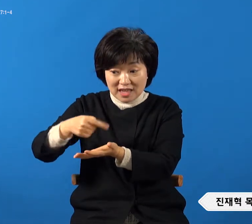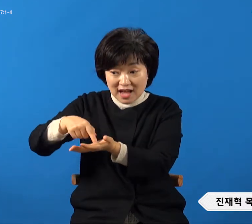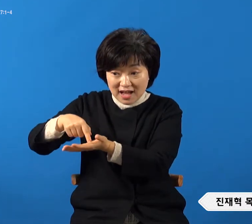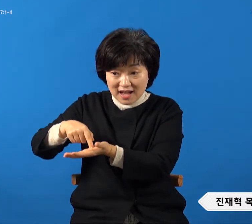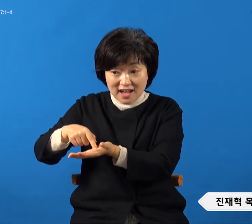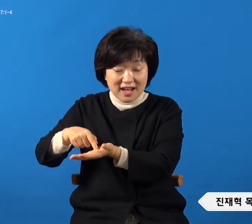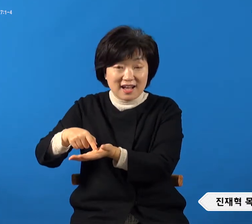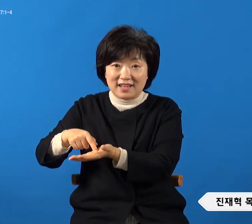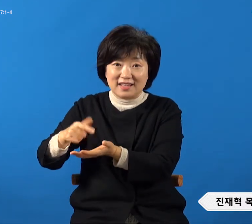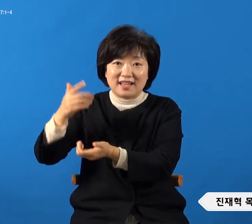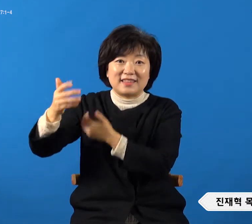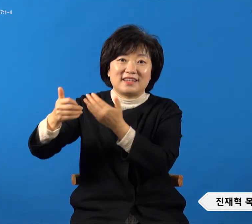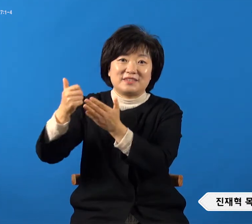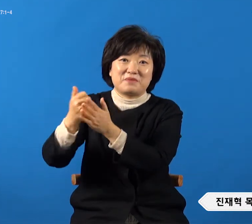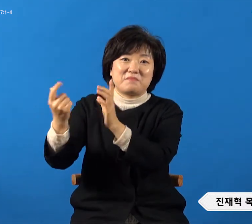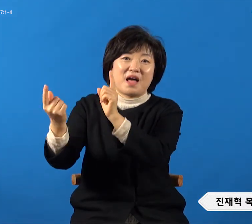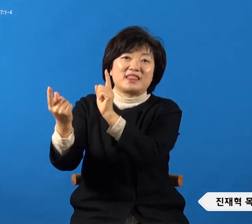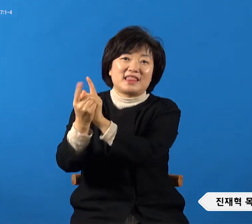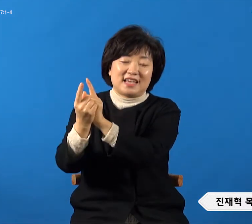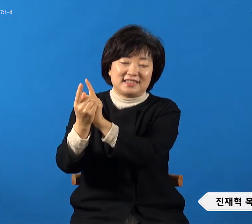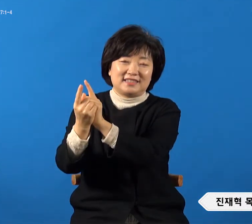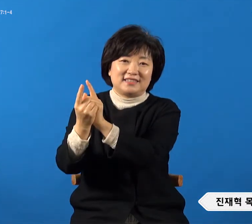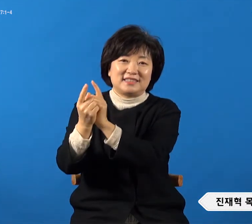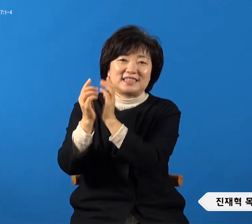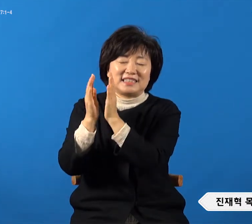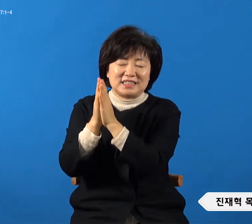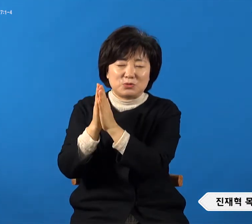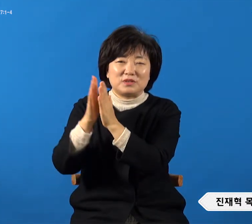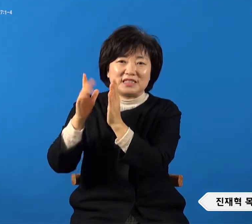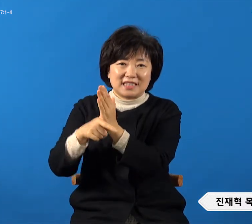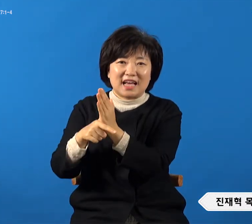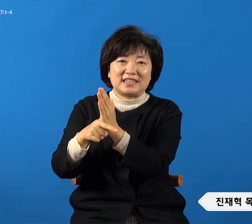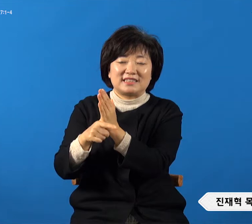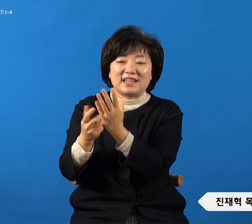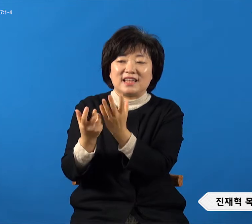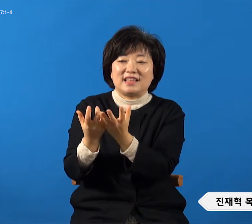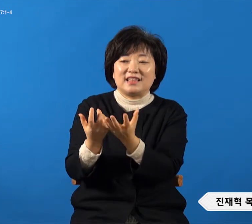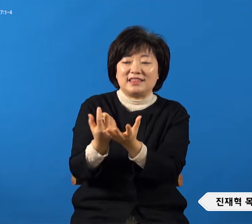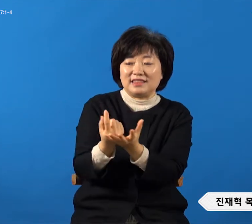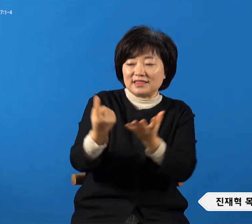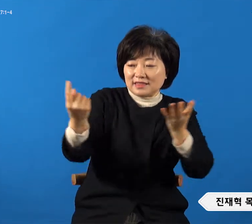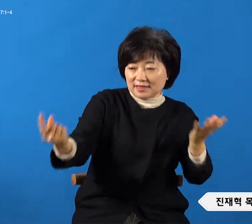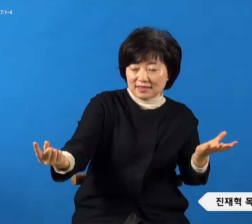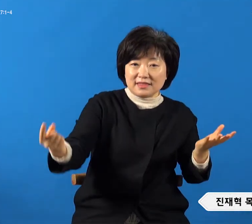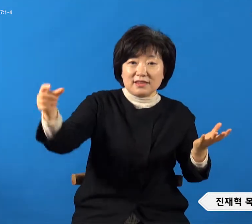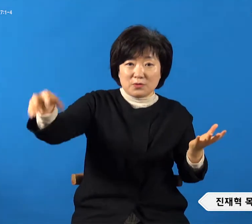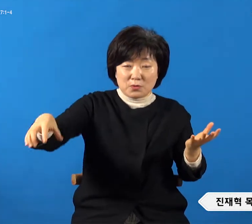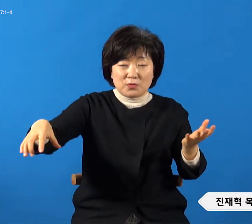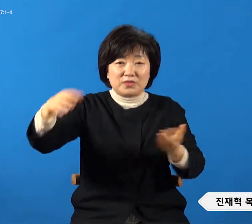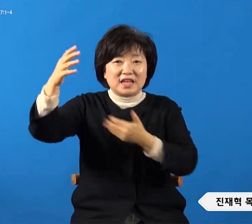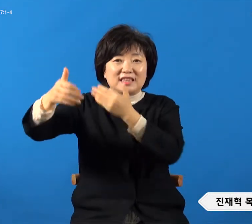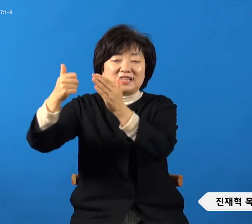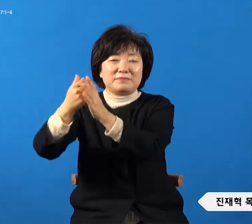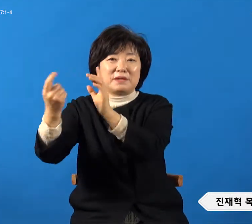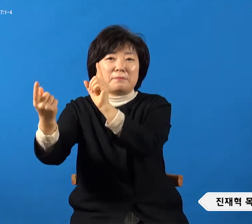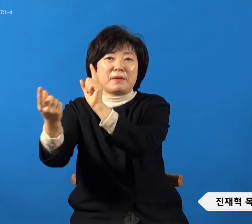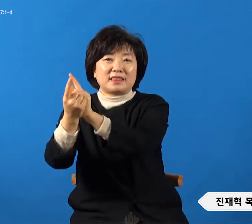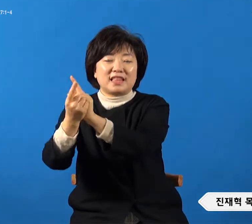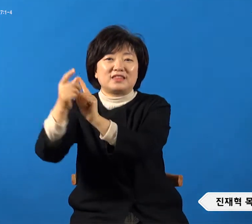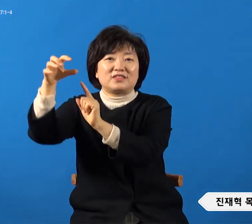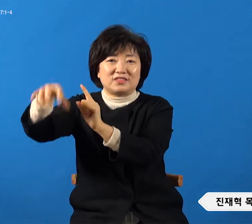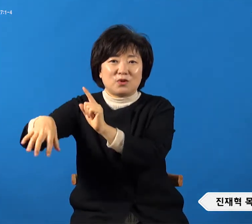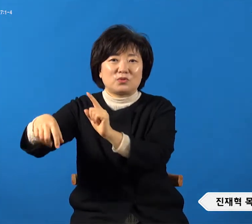있는 외로움이 아니라 하나님을 만나는 곳, 바로 그 외딴 곳에, 한적한 곳에 하나님을